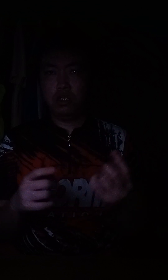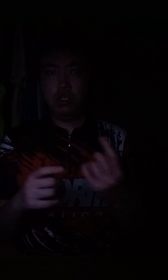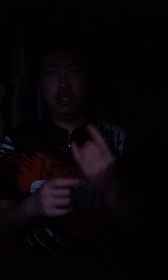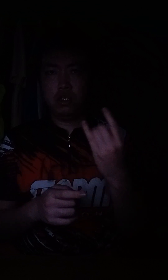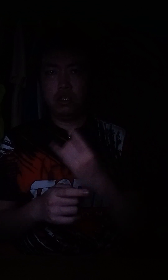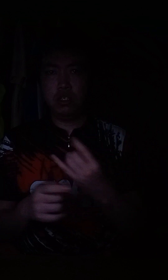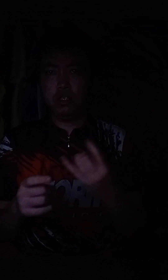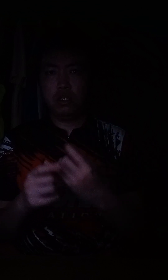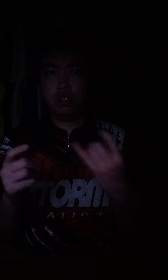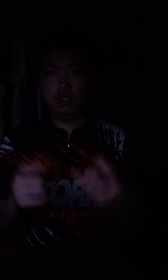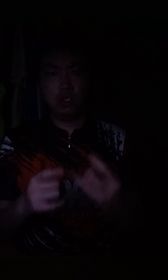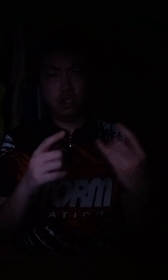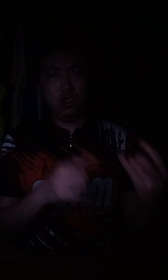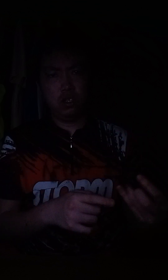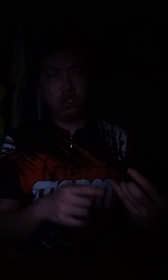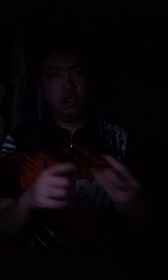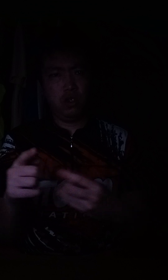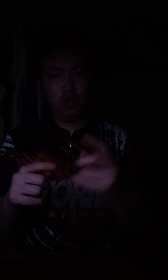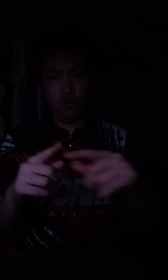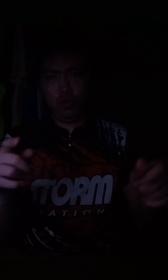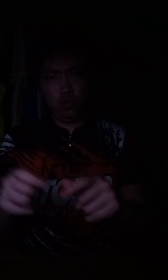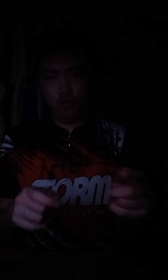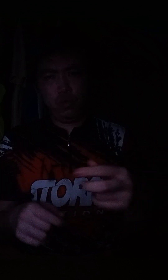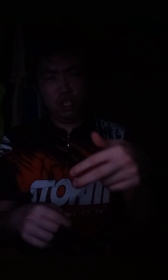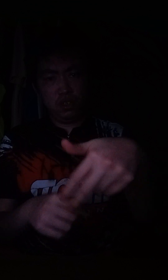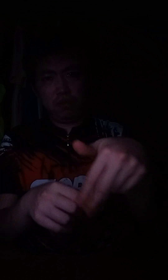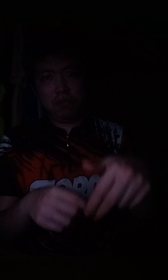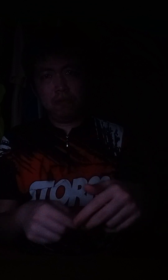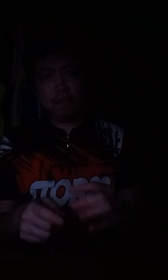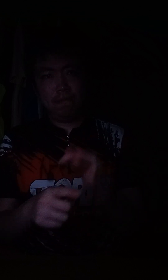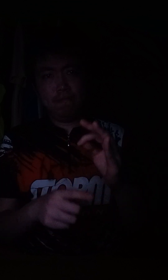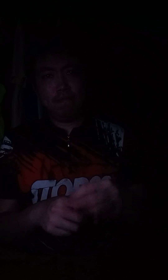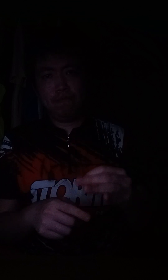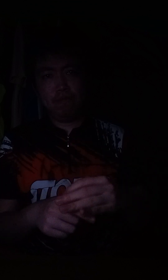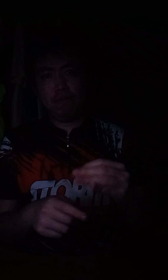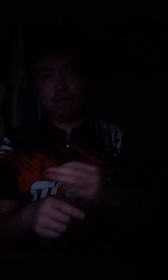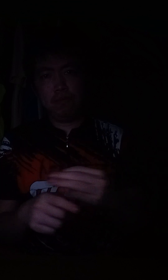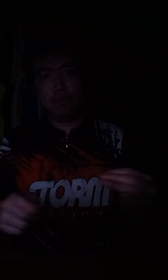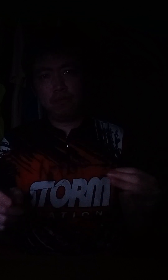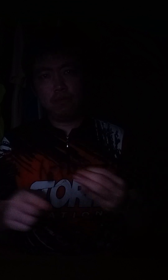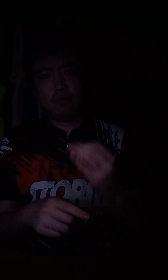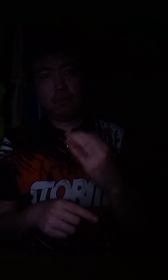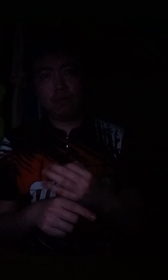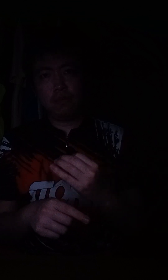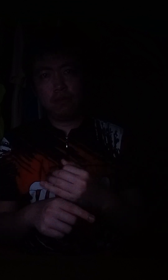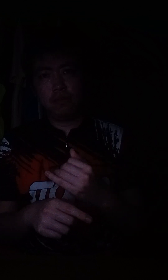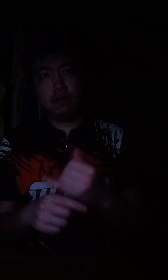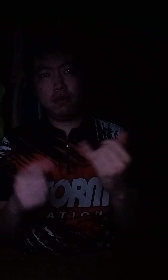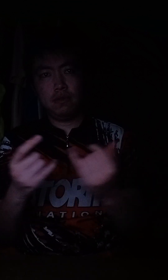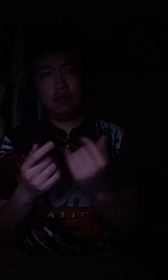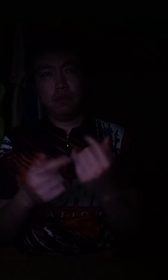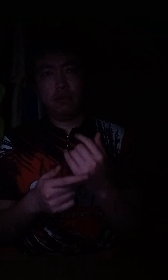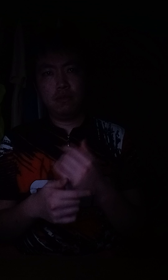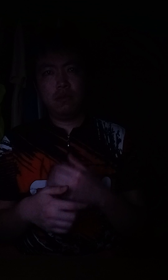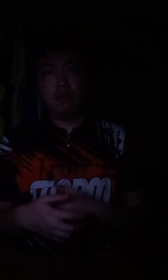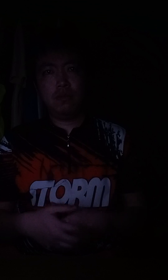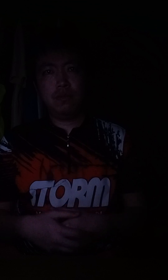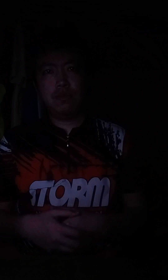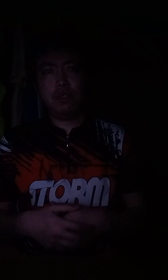도장 미숙으로 중앙선 연석을 침범해서 상대방 차량과 충돌한 사고로 보입니다. 화물차